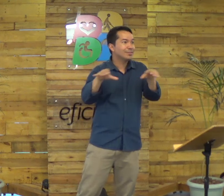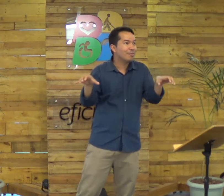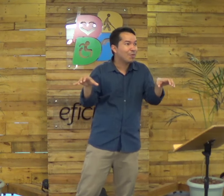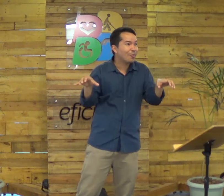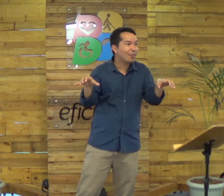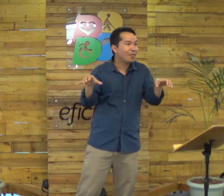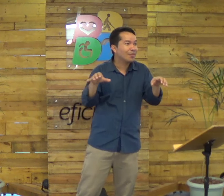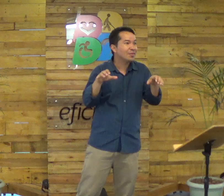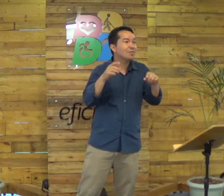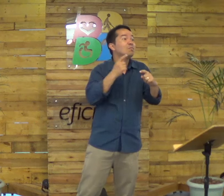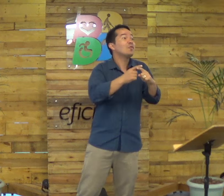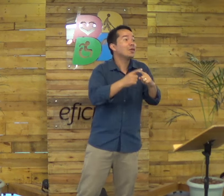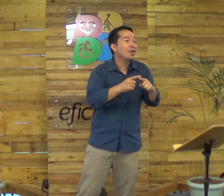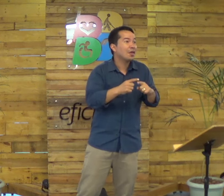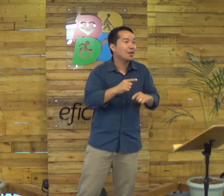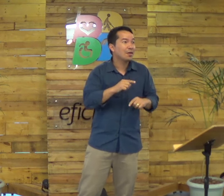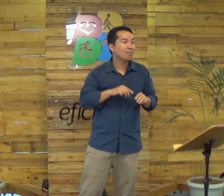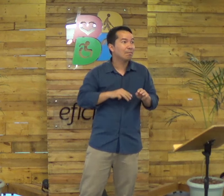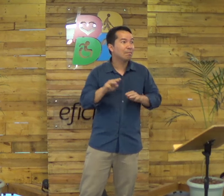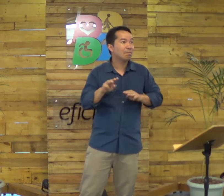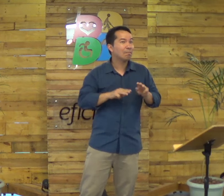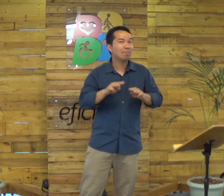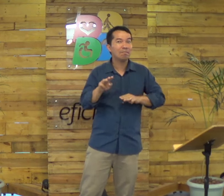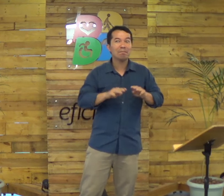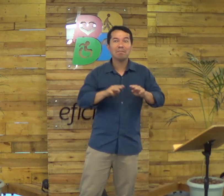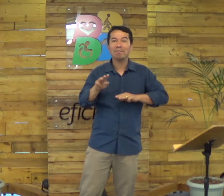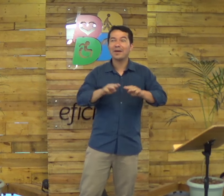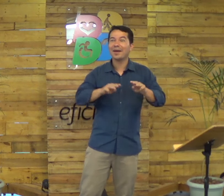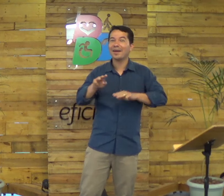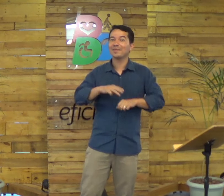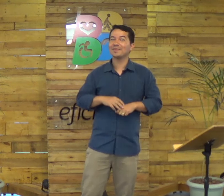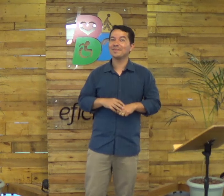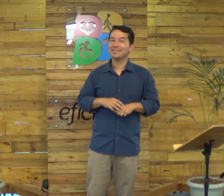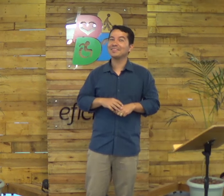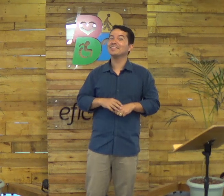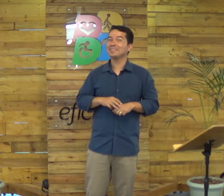Barnabé e Paulo se separaram por causa de Marcos.